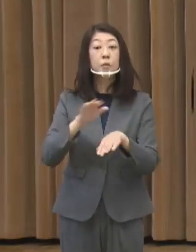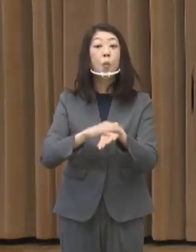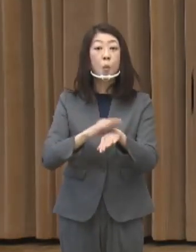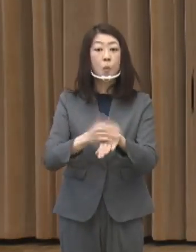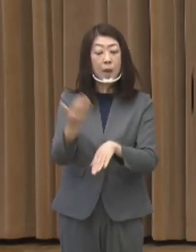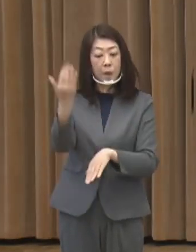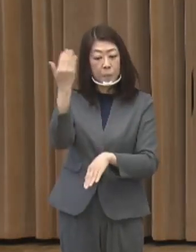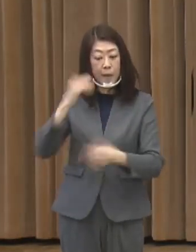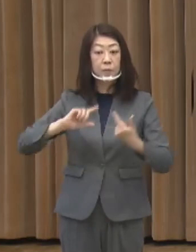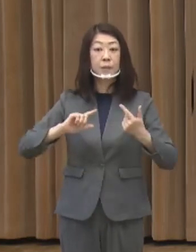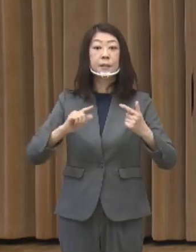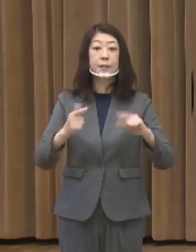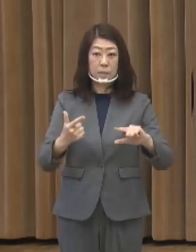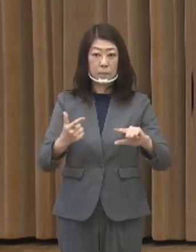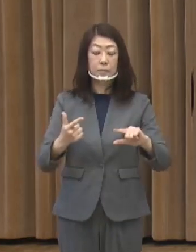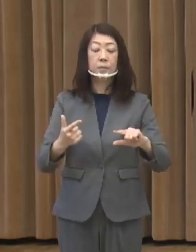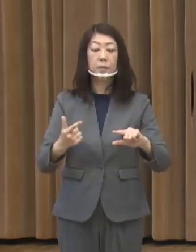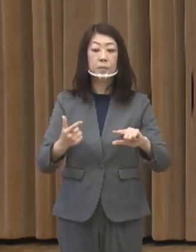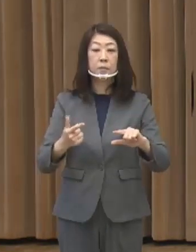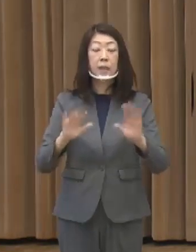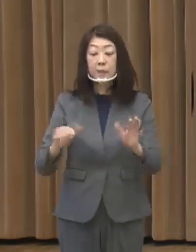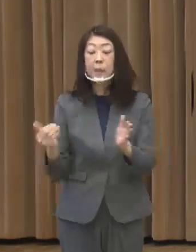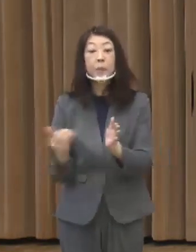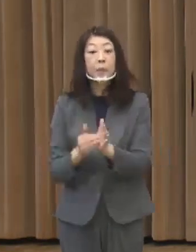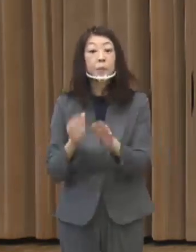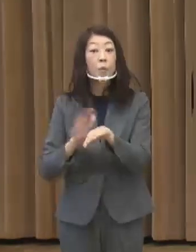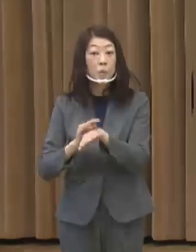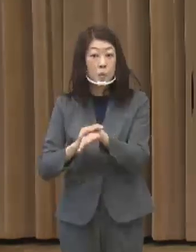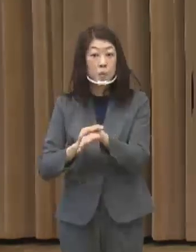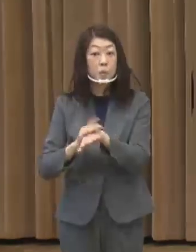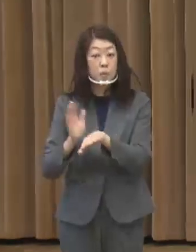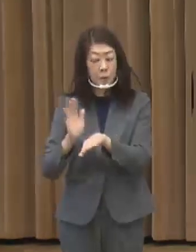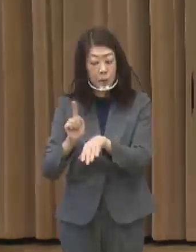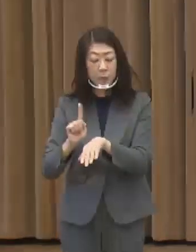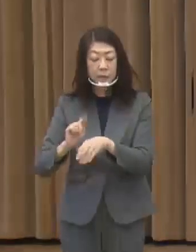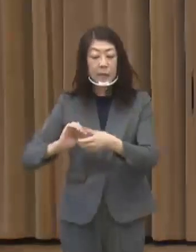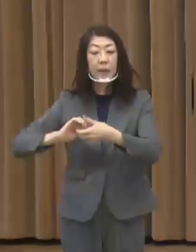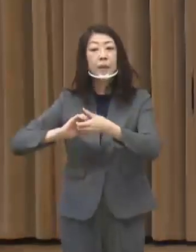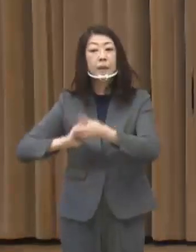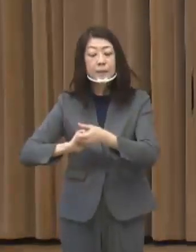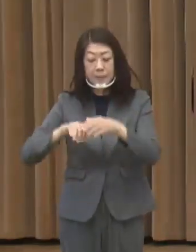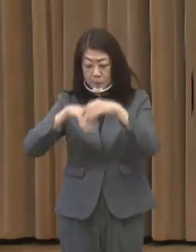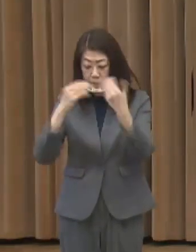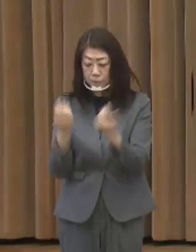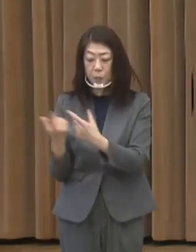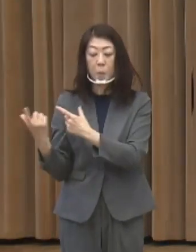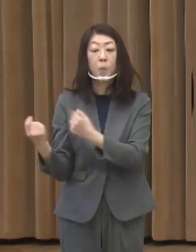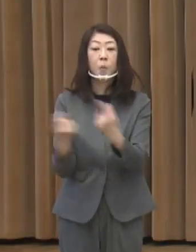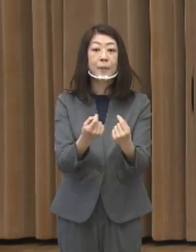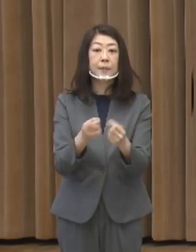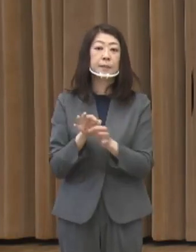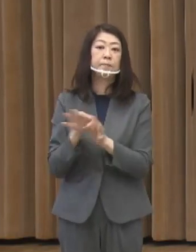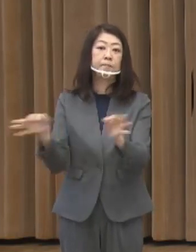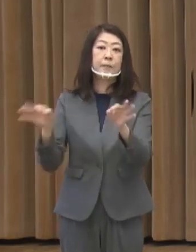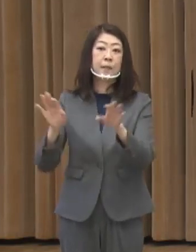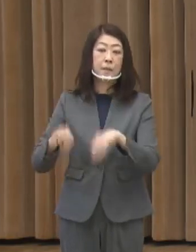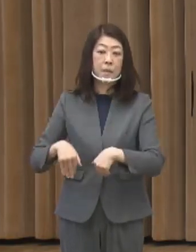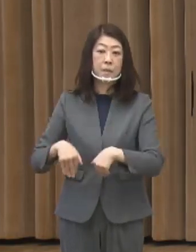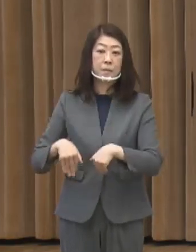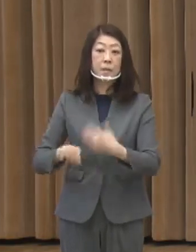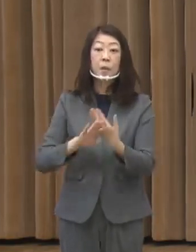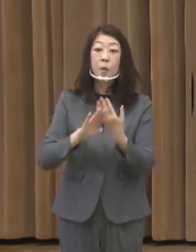れまでと異なっています。これまでは定額でお支払いをしていましたが、今後